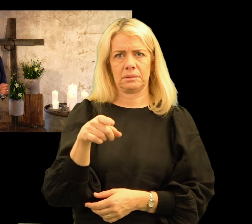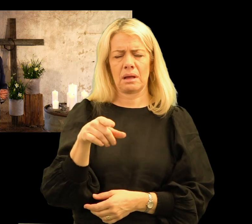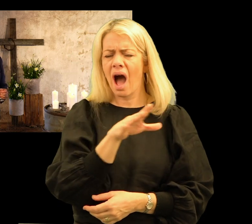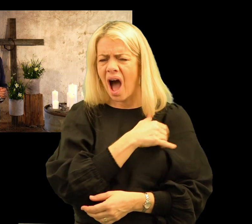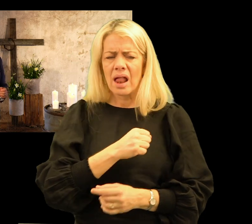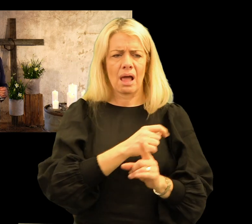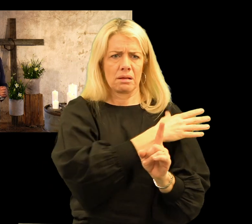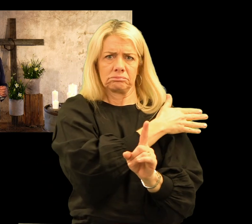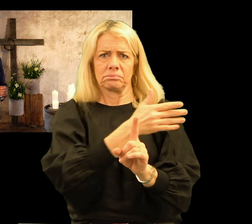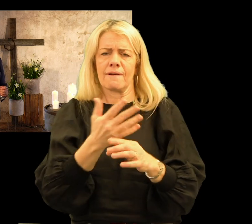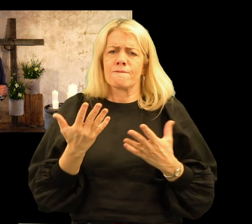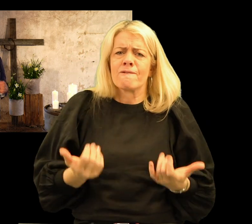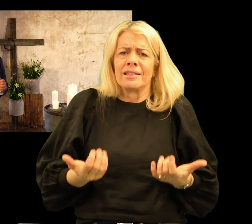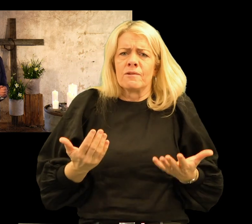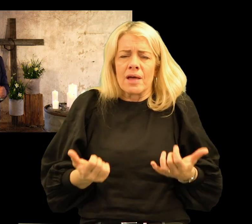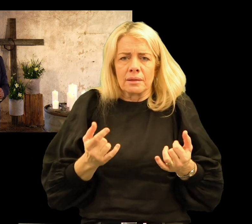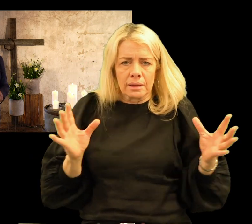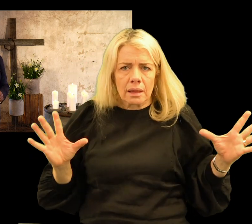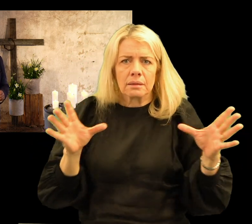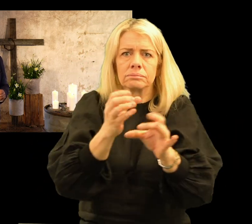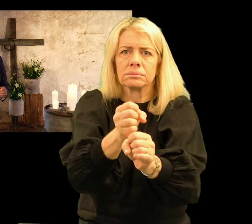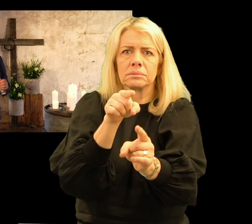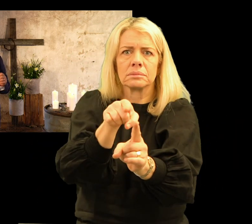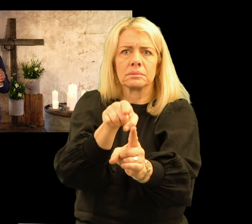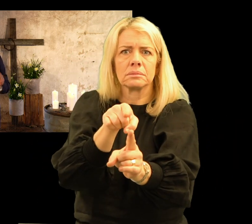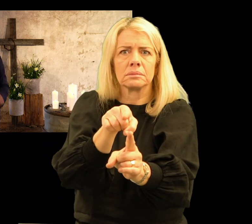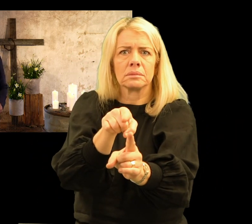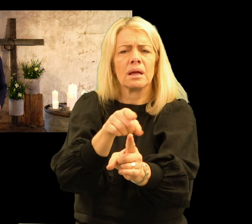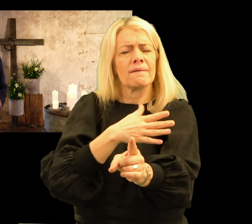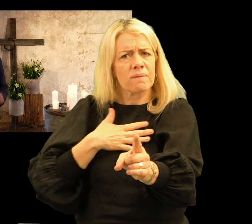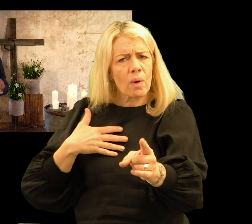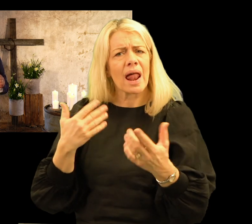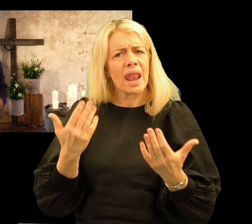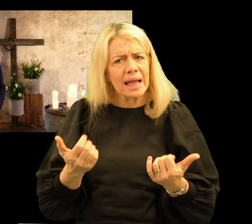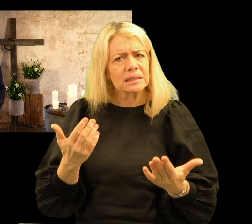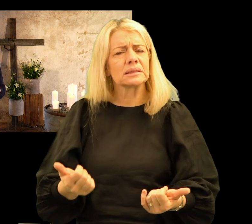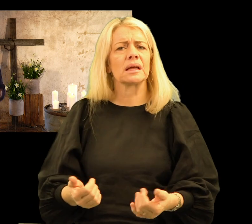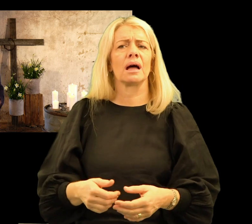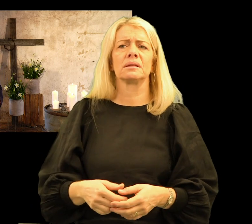förväntningar knyts till. Jesus är den Messias där all vår längtan efter